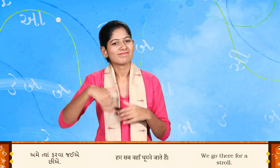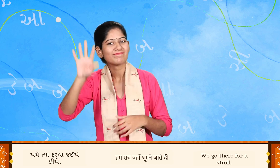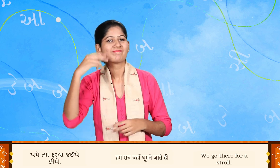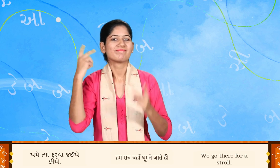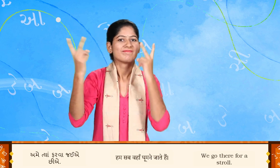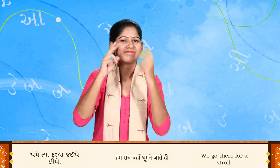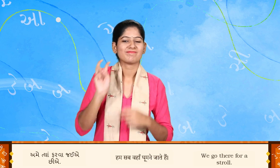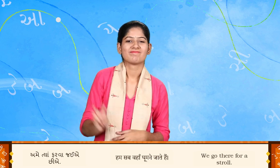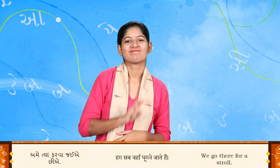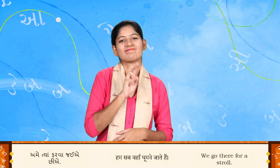છે